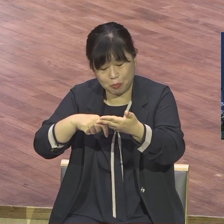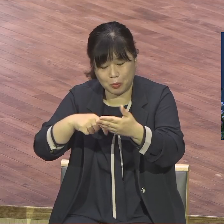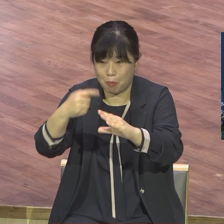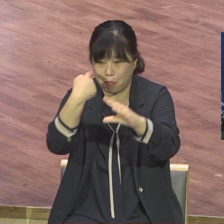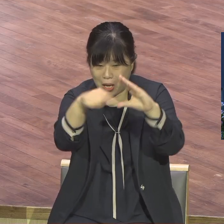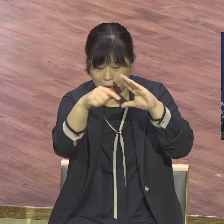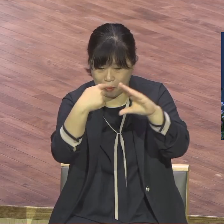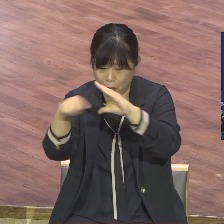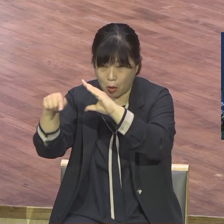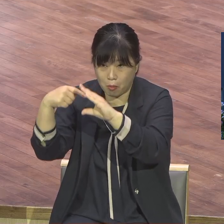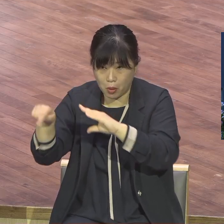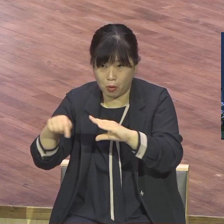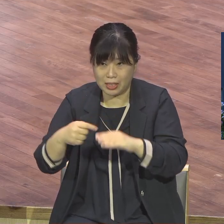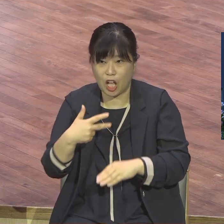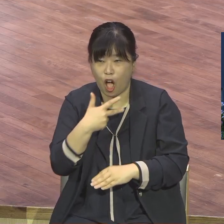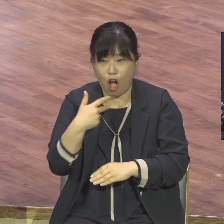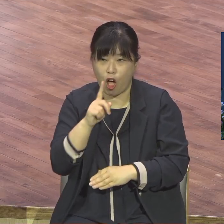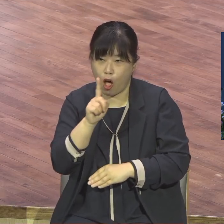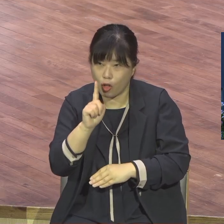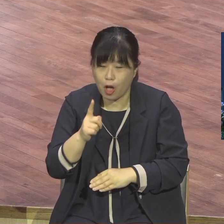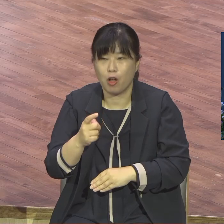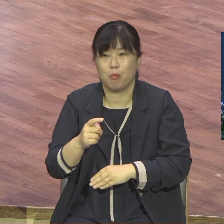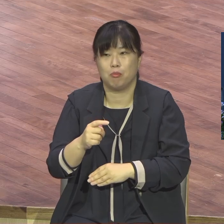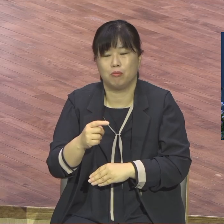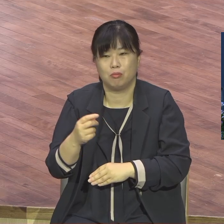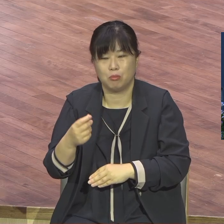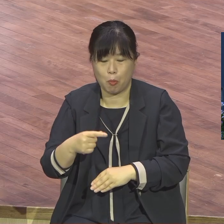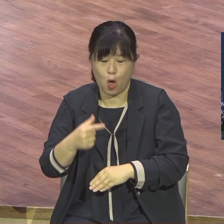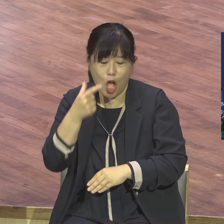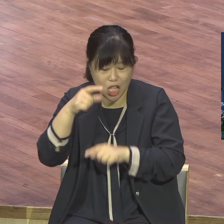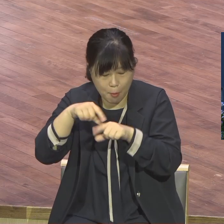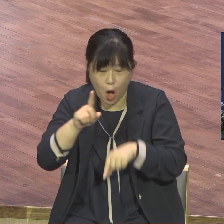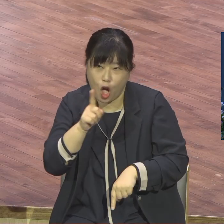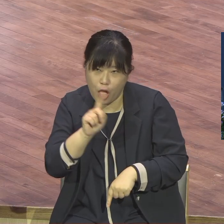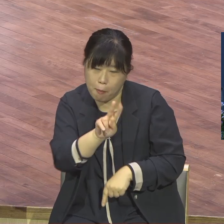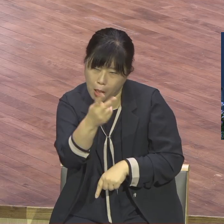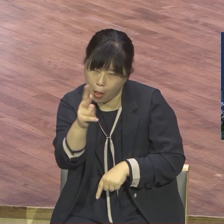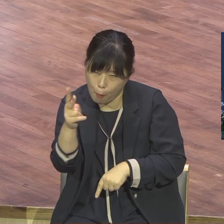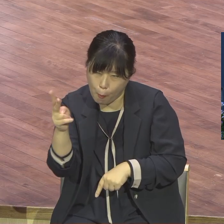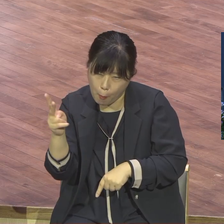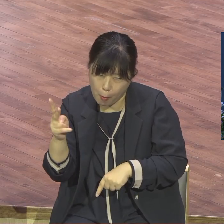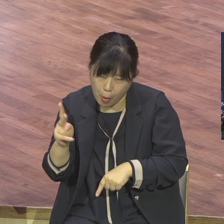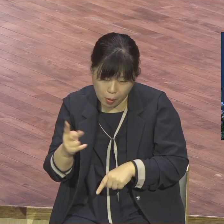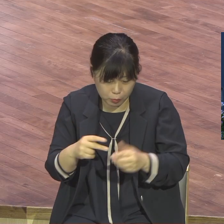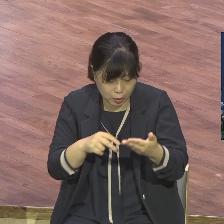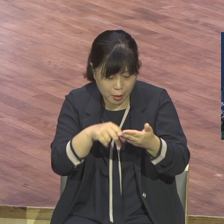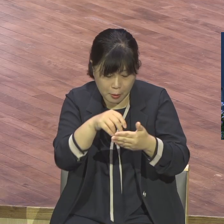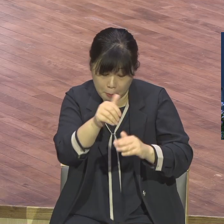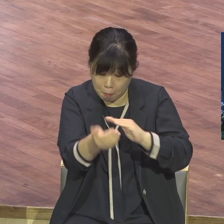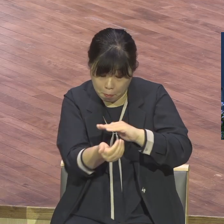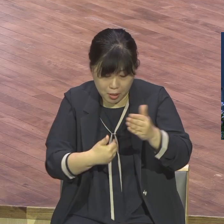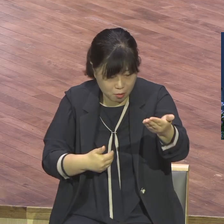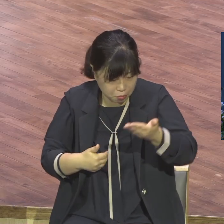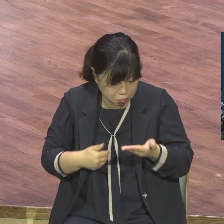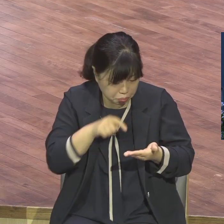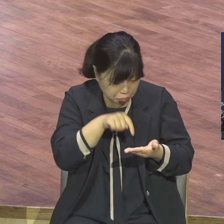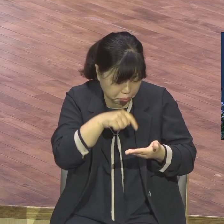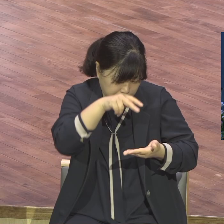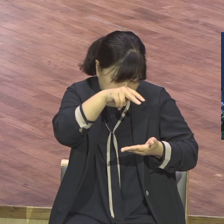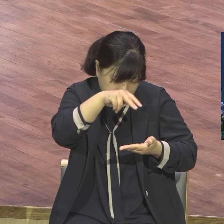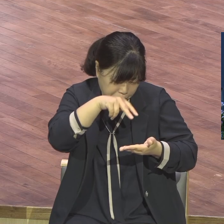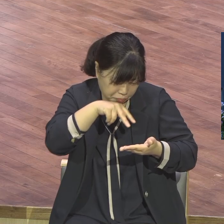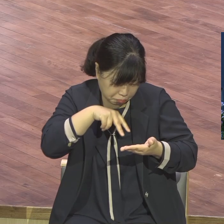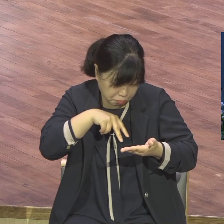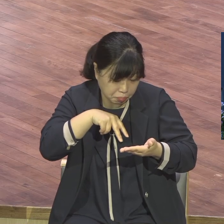자기들 말로 통역해서 지금 이 부스 여섯 군데에서 하고 있는데 그 직접성 그거를 내가 책을